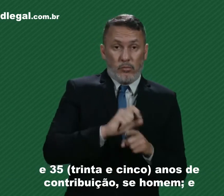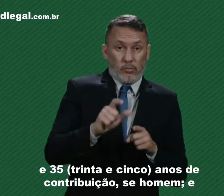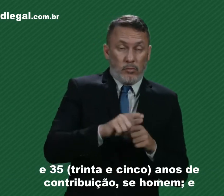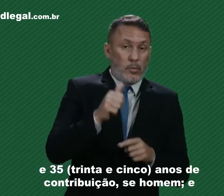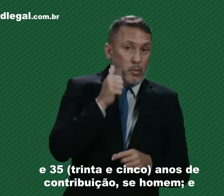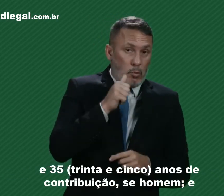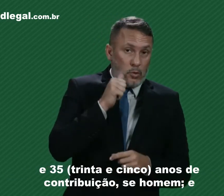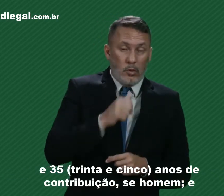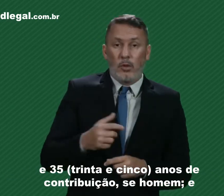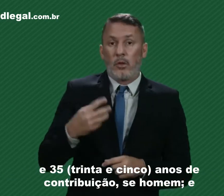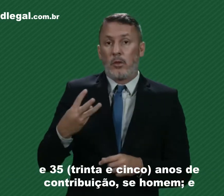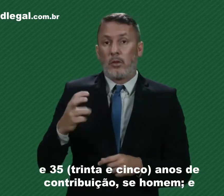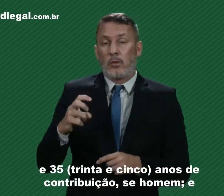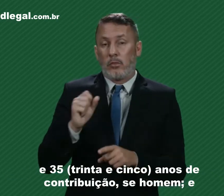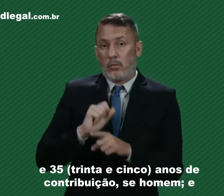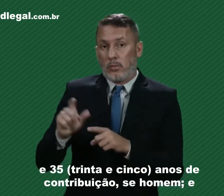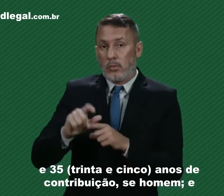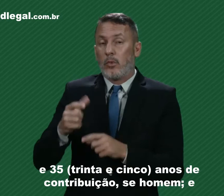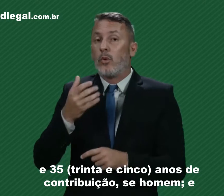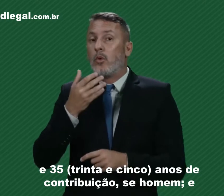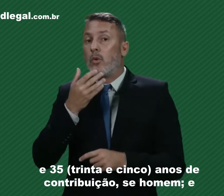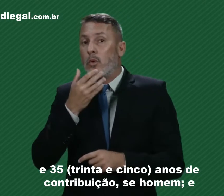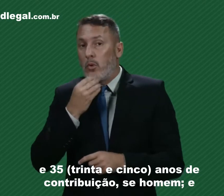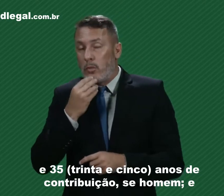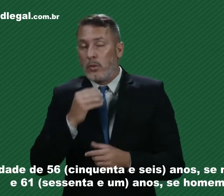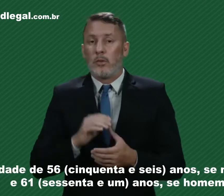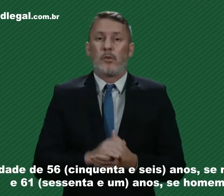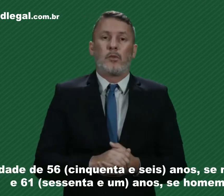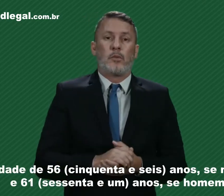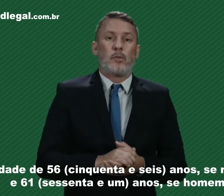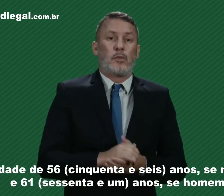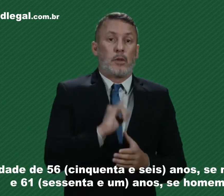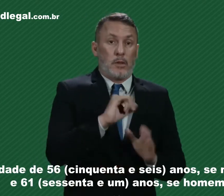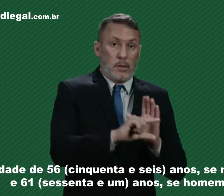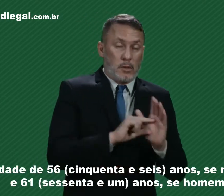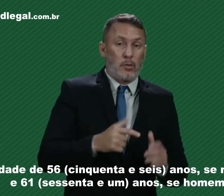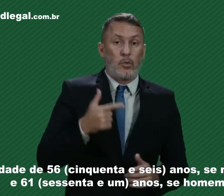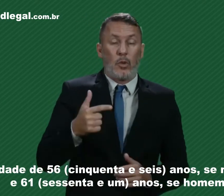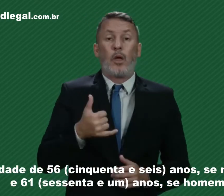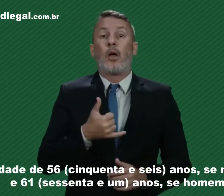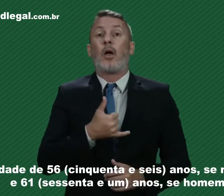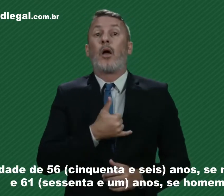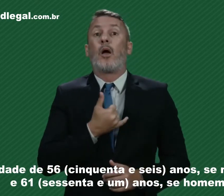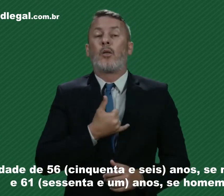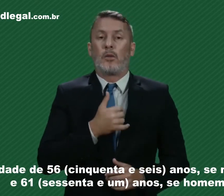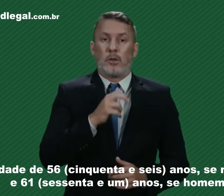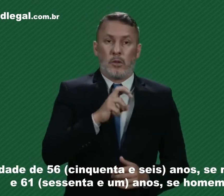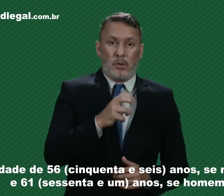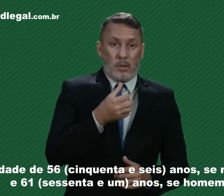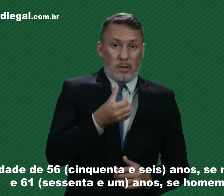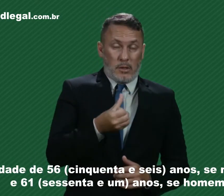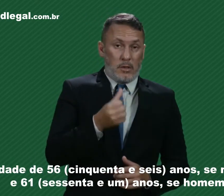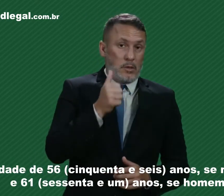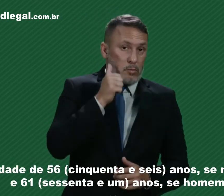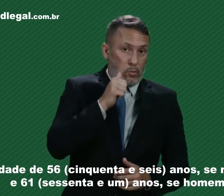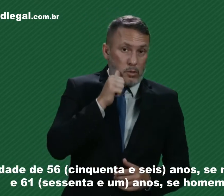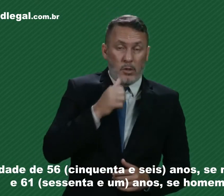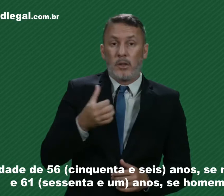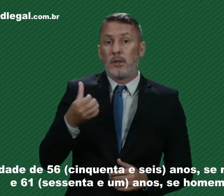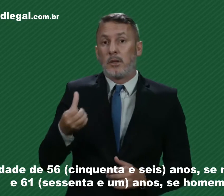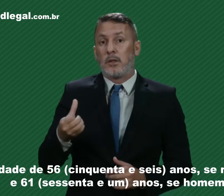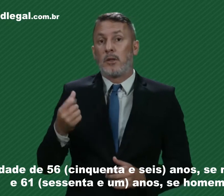e 35 anos de contribuição se homem e, inciso 2, idade de 56 anos se mulher